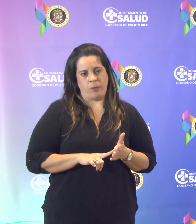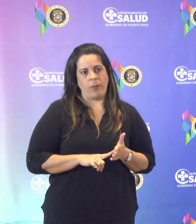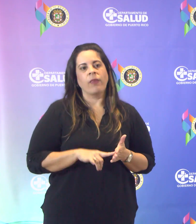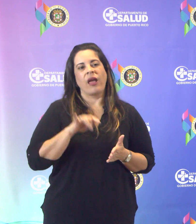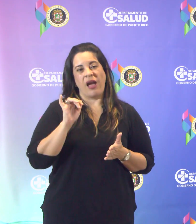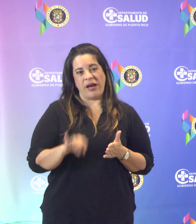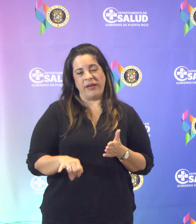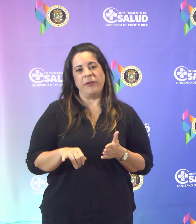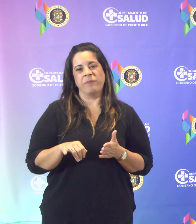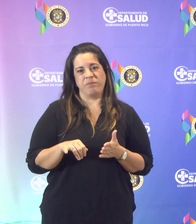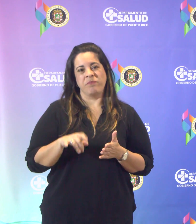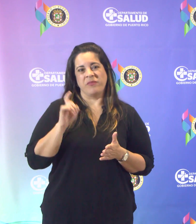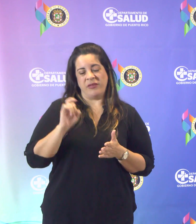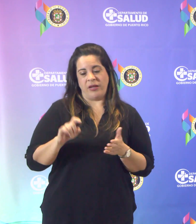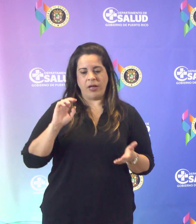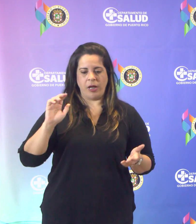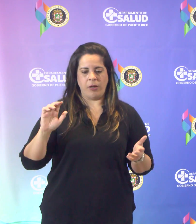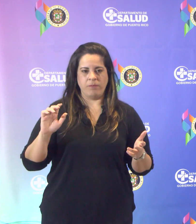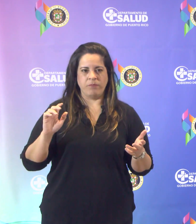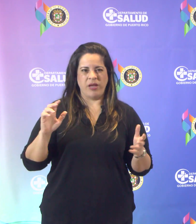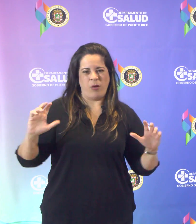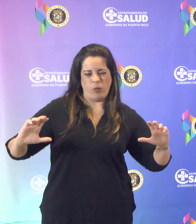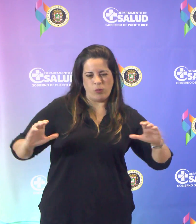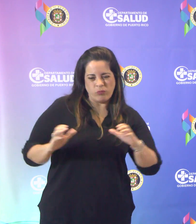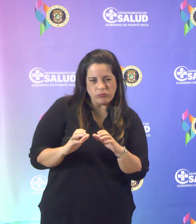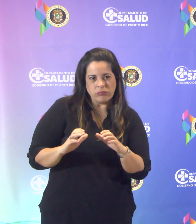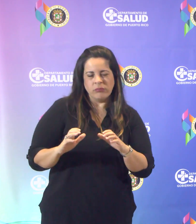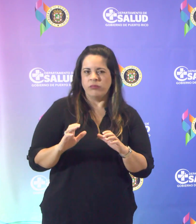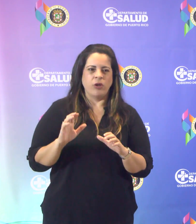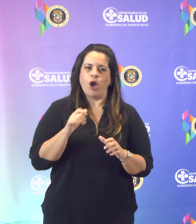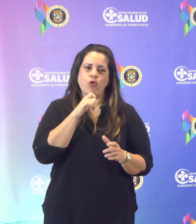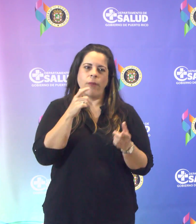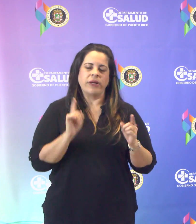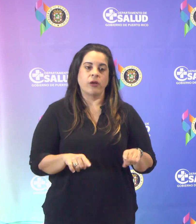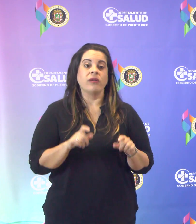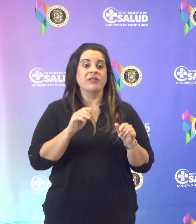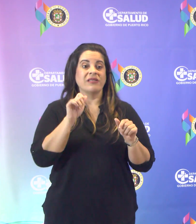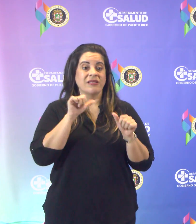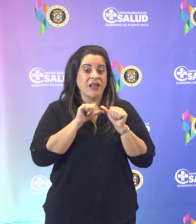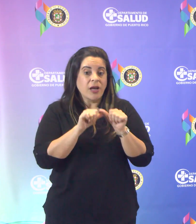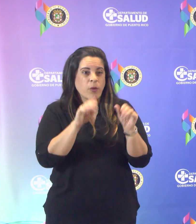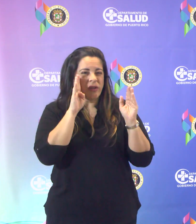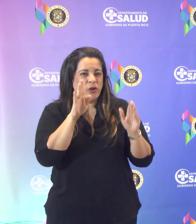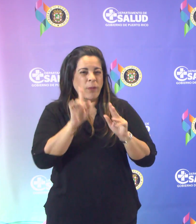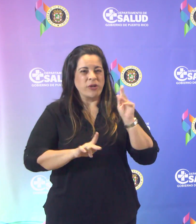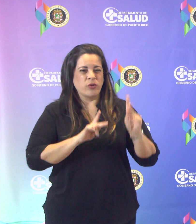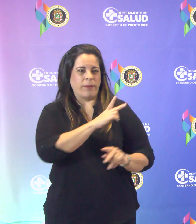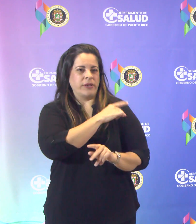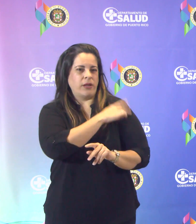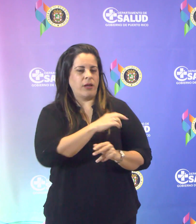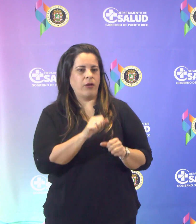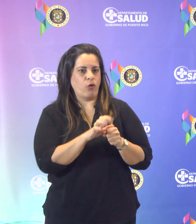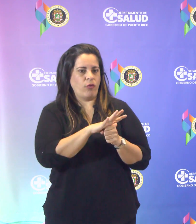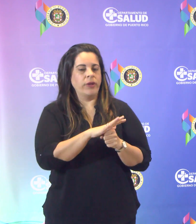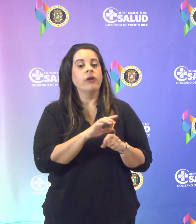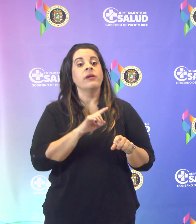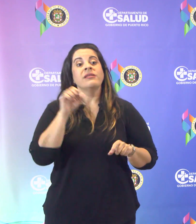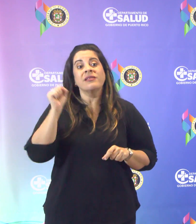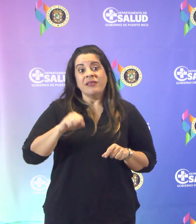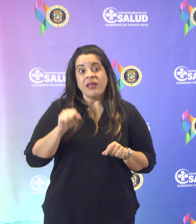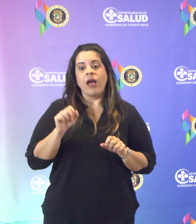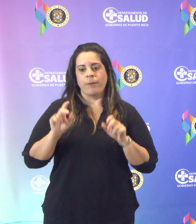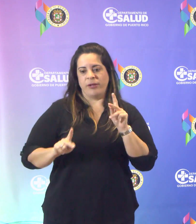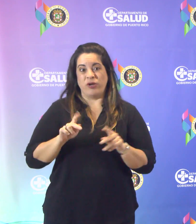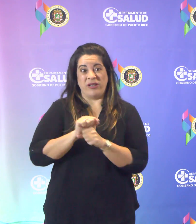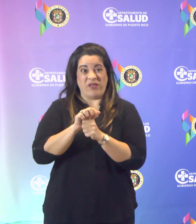hay que reducir el personal. Eso no ha sucedido porque seguimos atendiendo a los pacientes de COVID. Ahora bien, sí hay personal que está